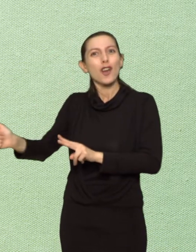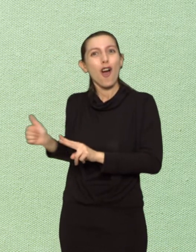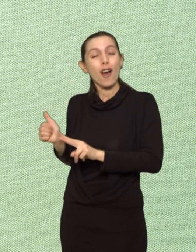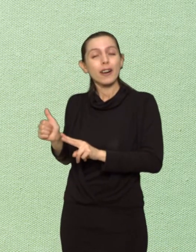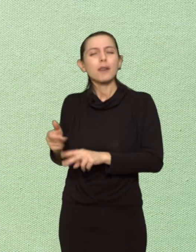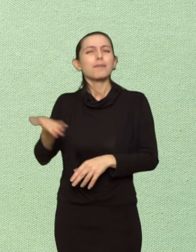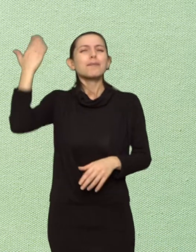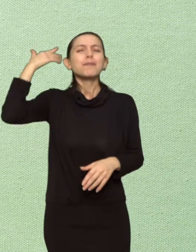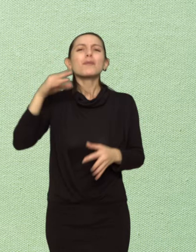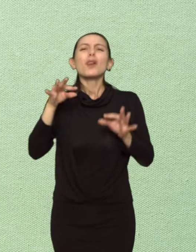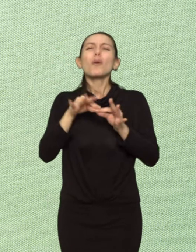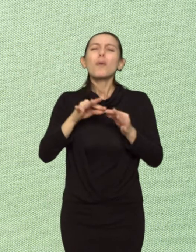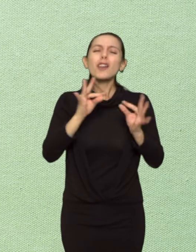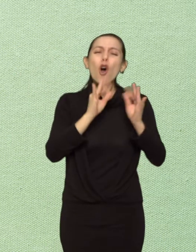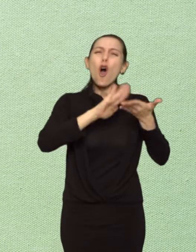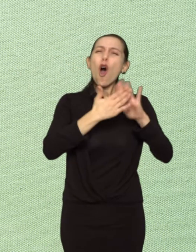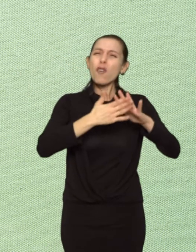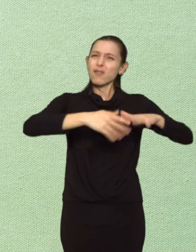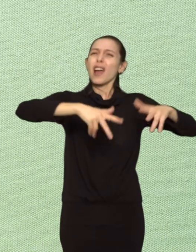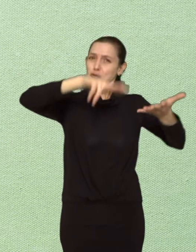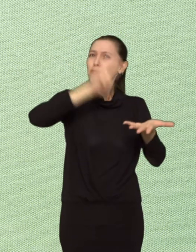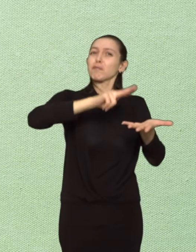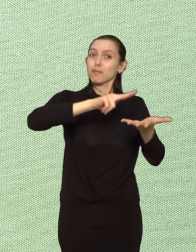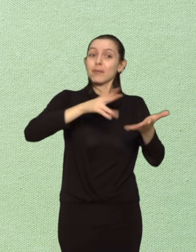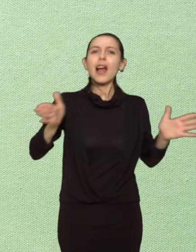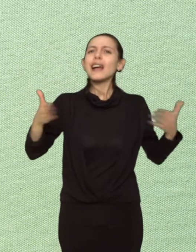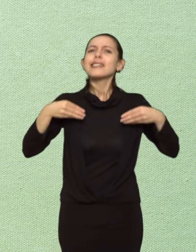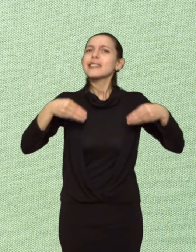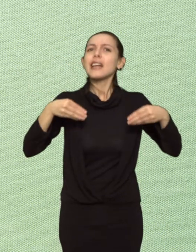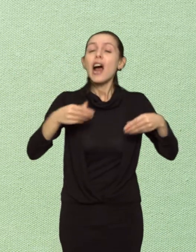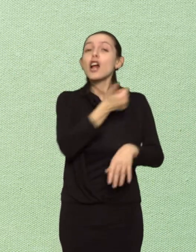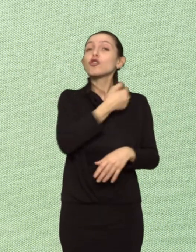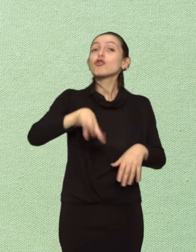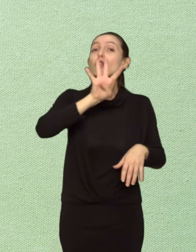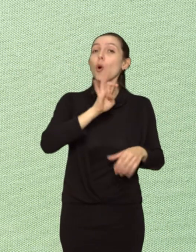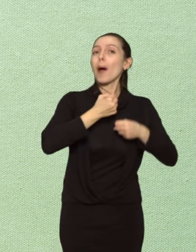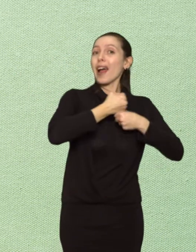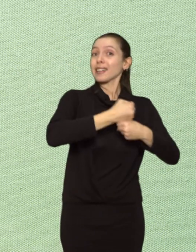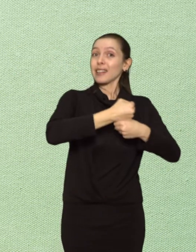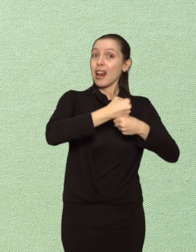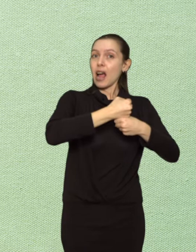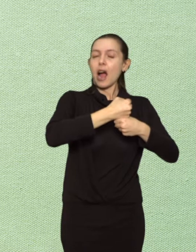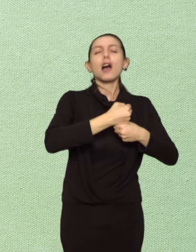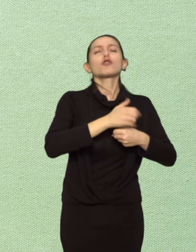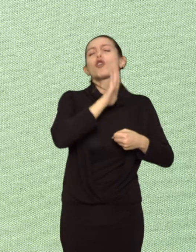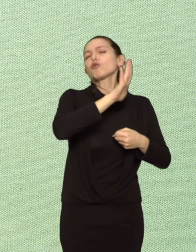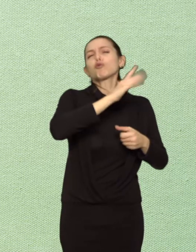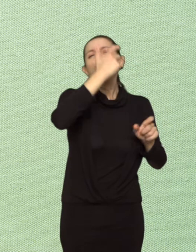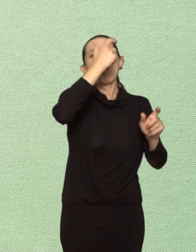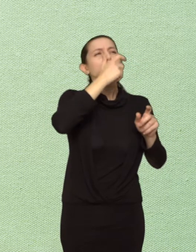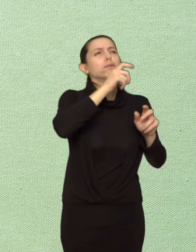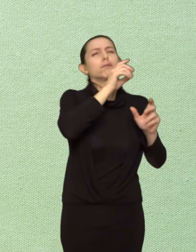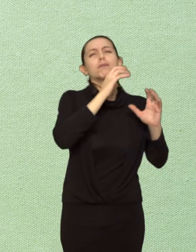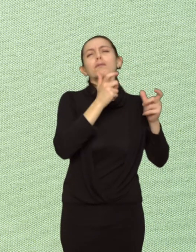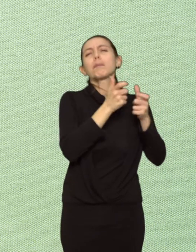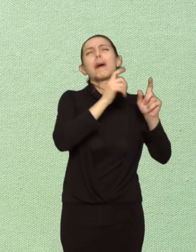quando è stata approvata la convenzione, in sala c'erano 140 delegazioni dei paesi che avevano il